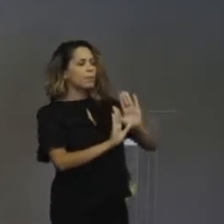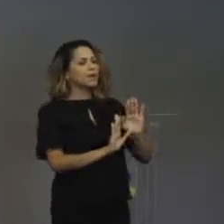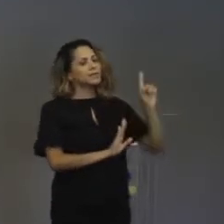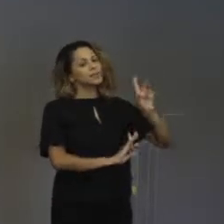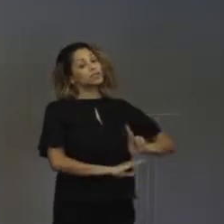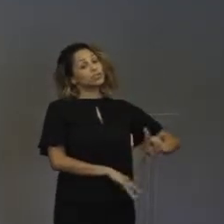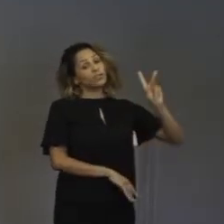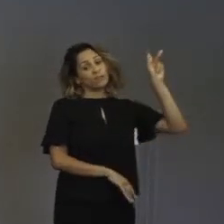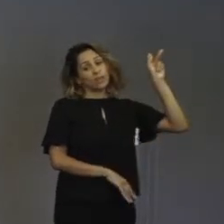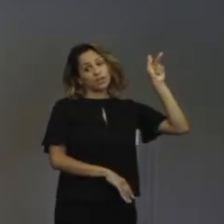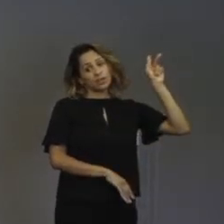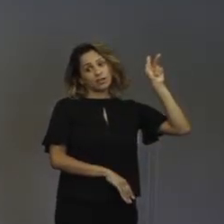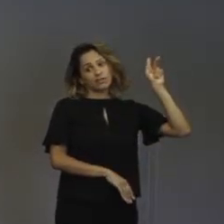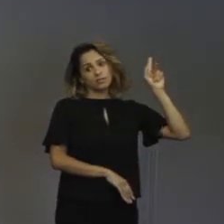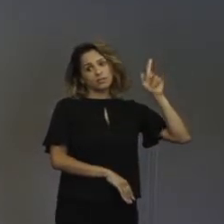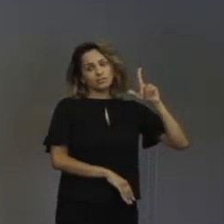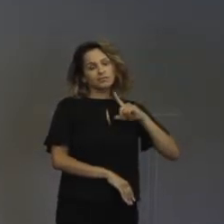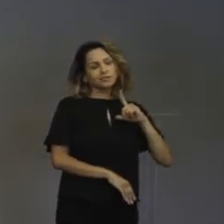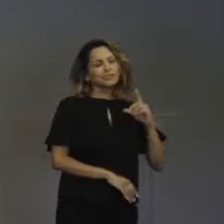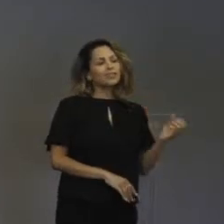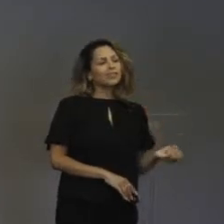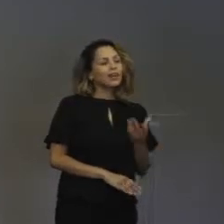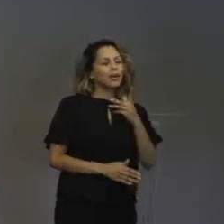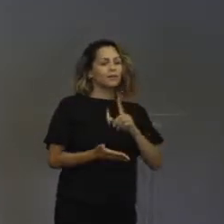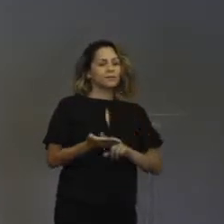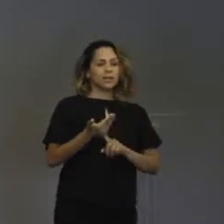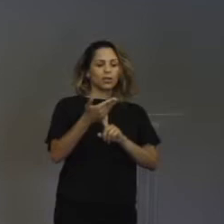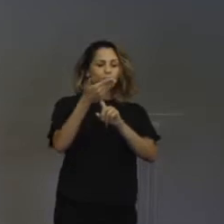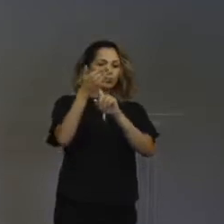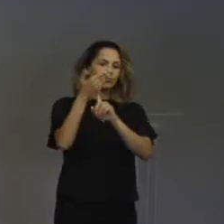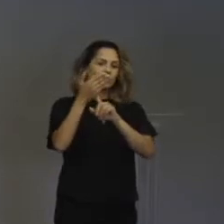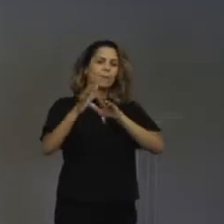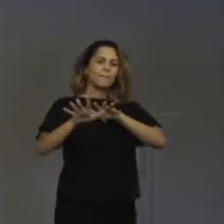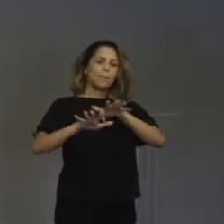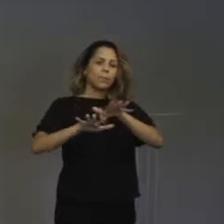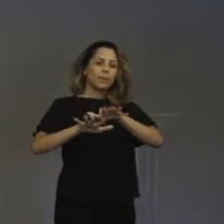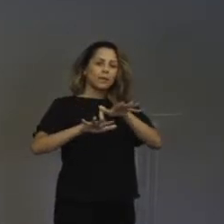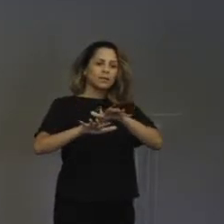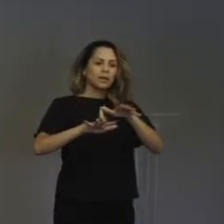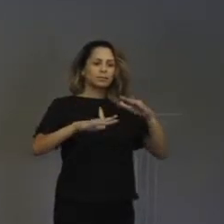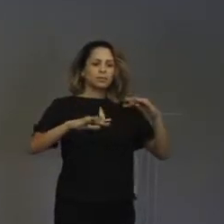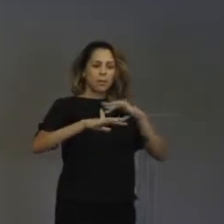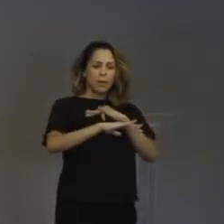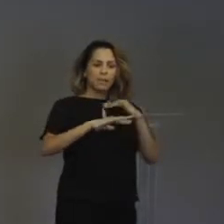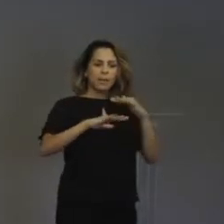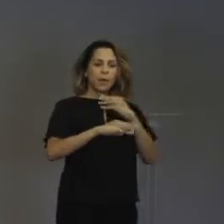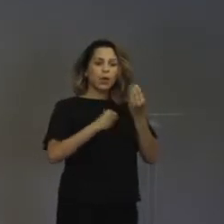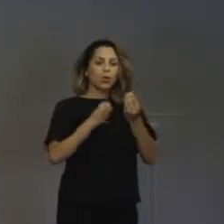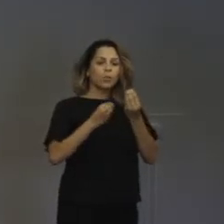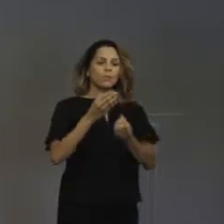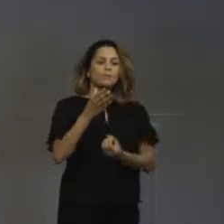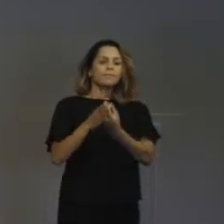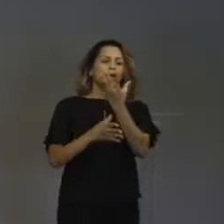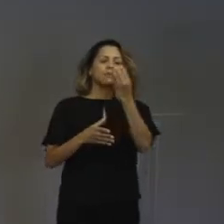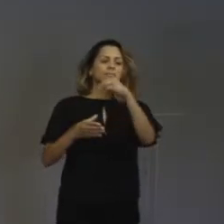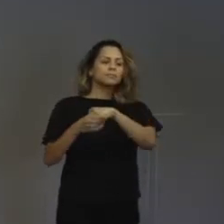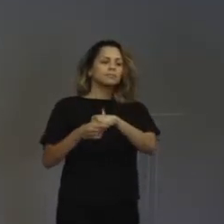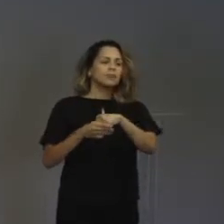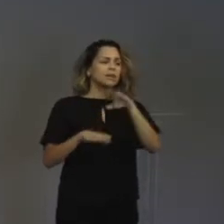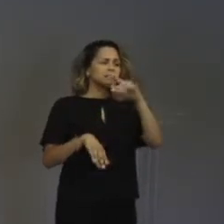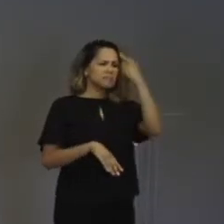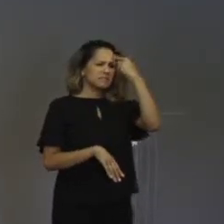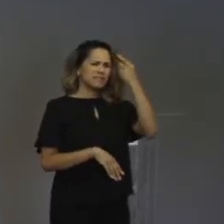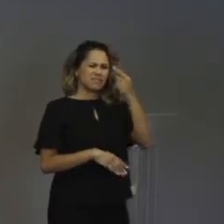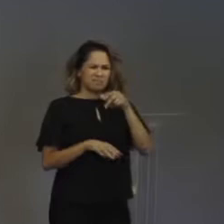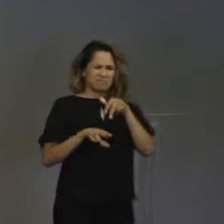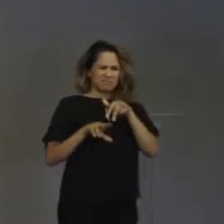novas tecnologias de mobilidade que a gente pode absorver e incrementar essa intermodalidade? Quem pensava em patinete há pouco tempo, né?